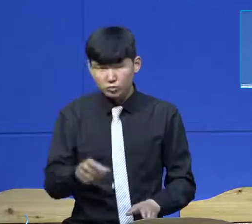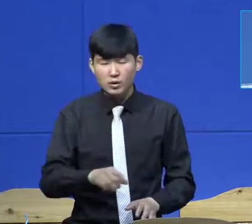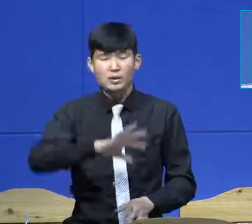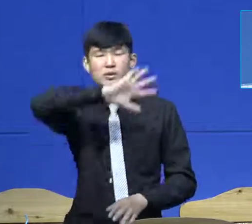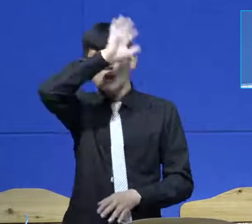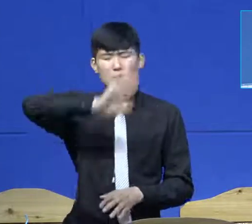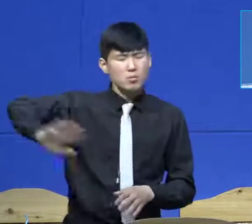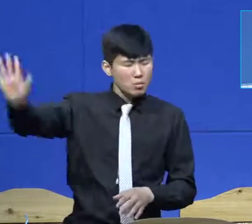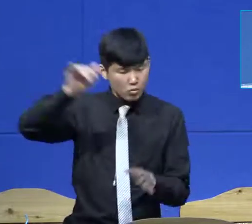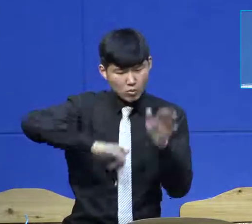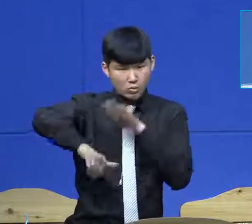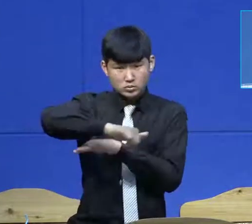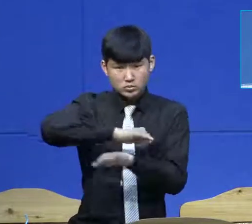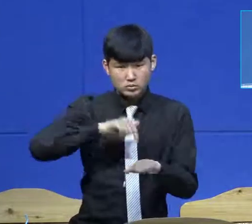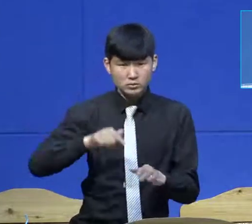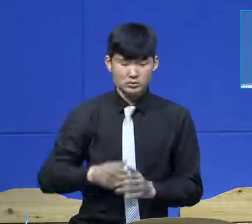тэнгэрт мөнхийн уусад,